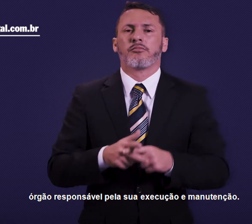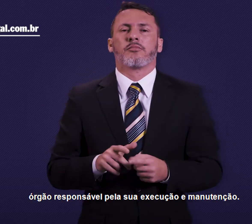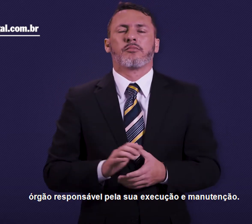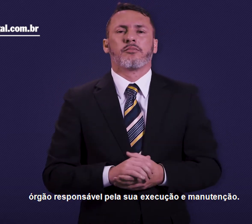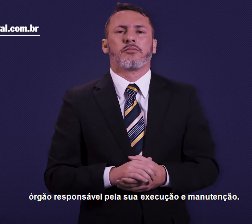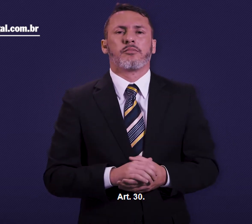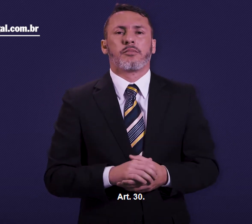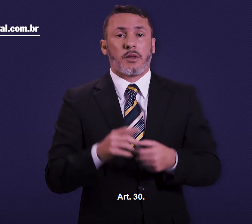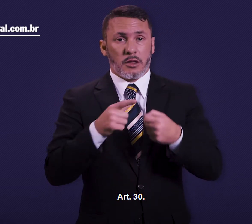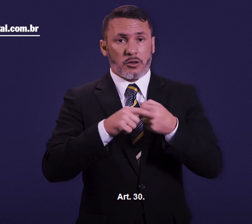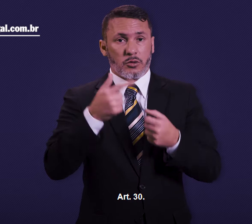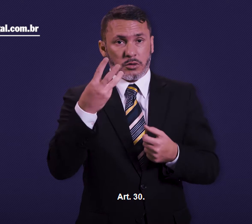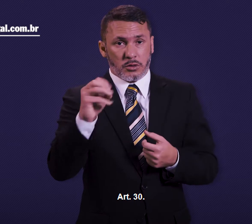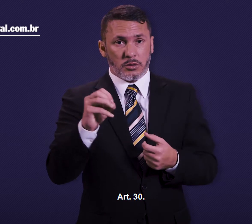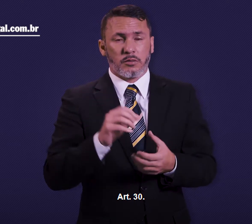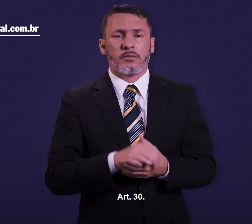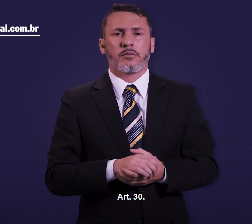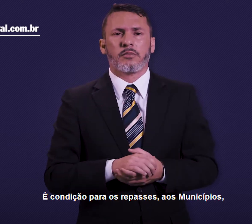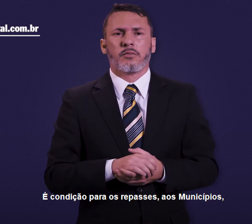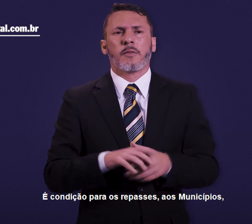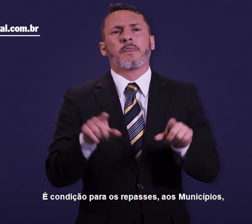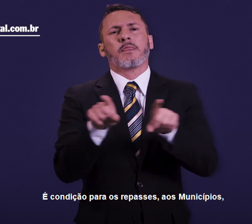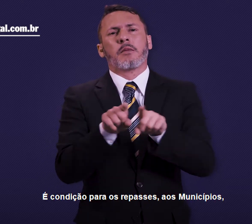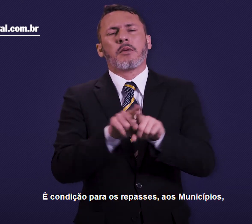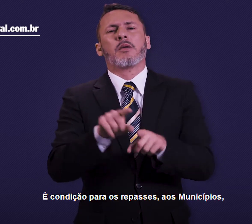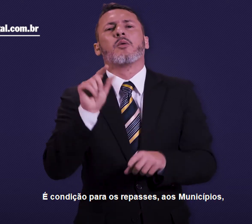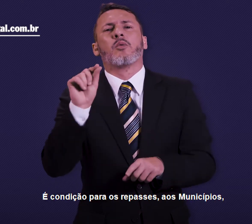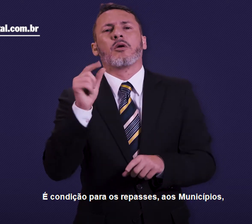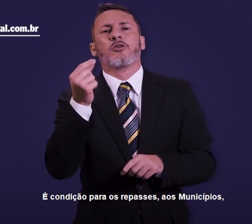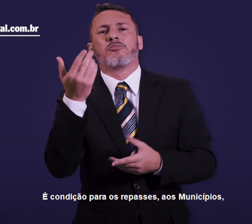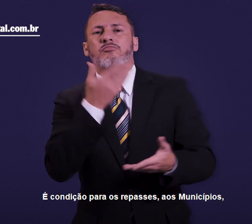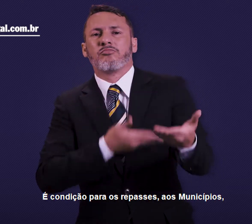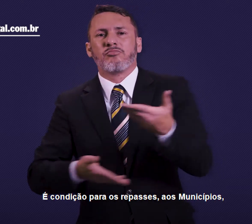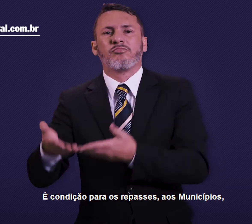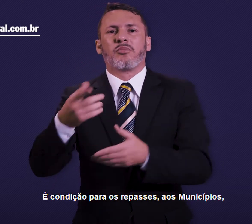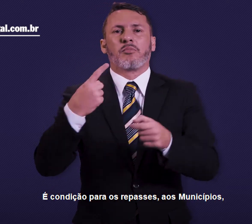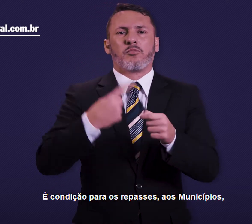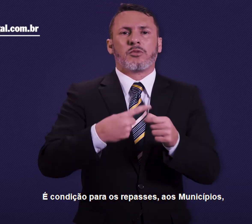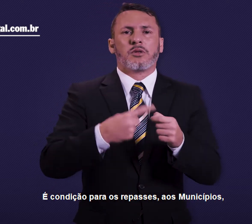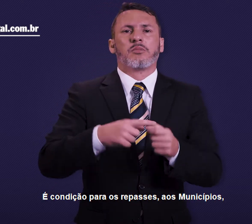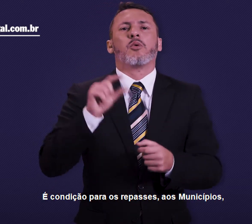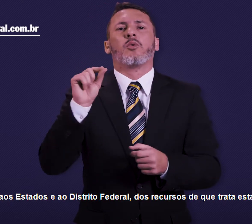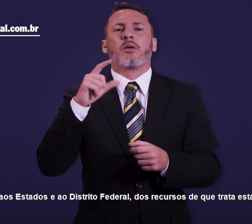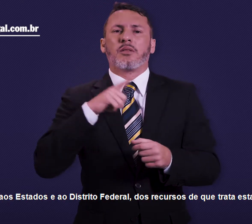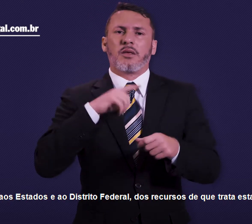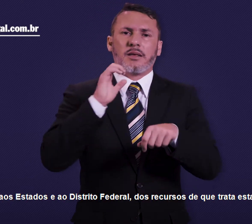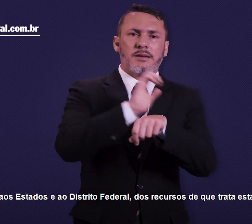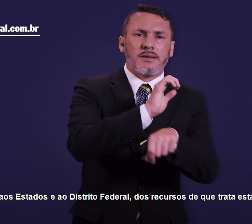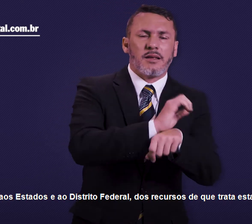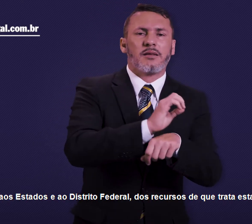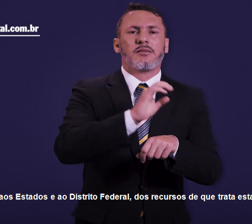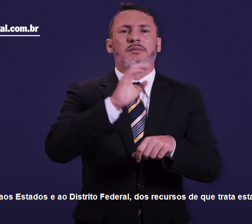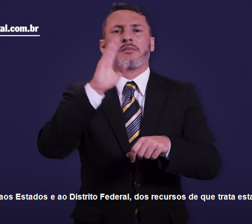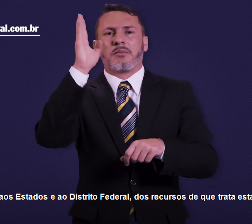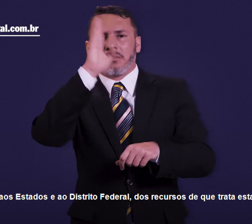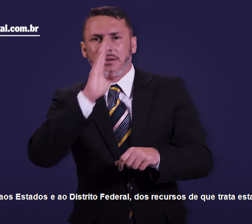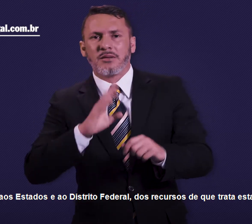manutenção. Artigo 30. É condição para os repasses aos municípios, aos estados e ao Distrito Federal